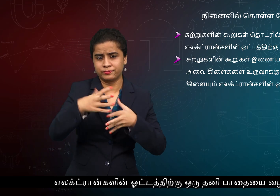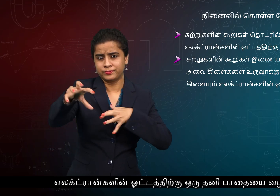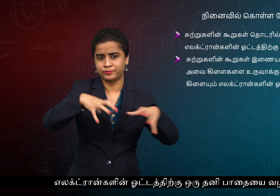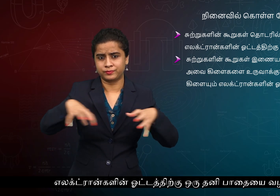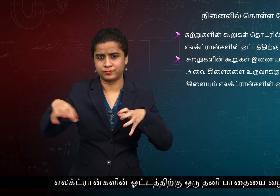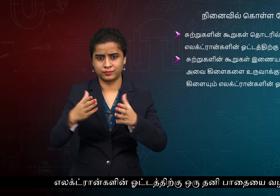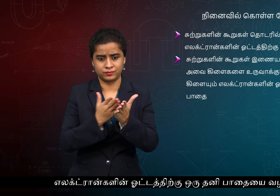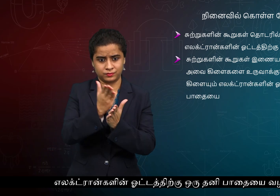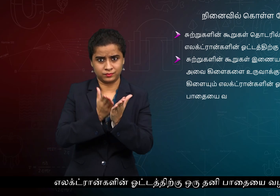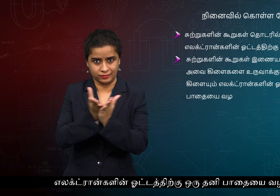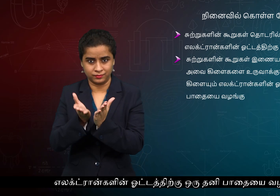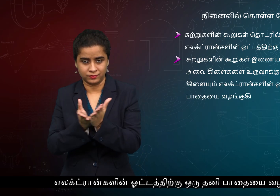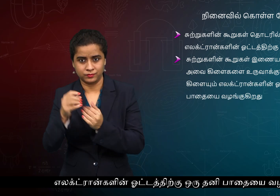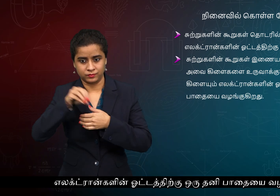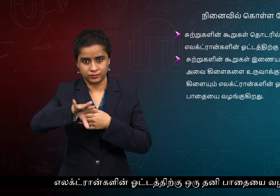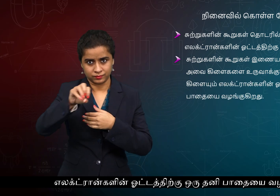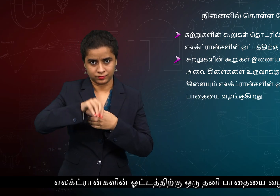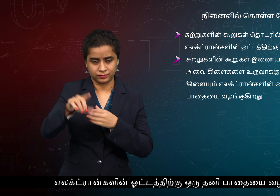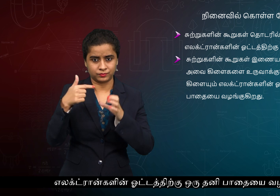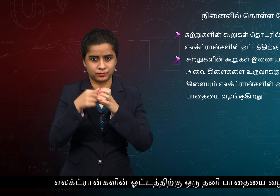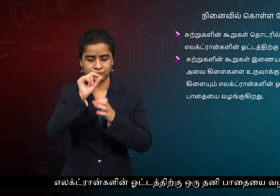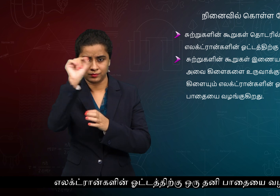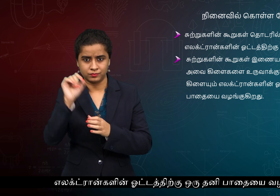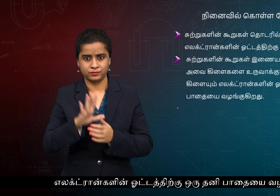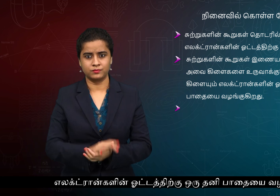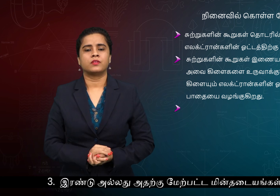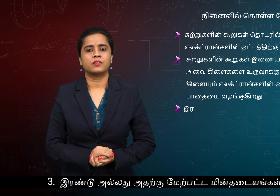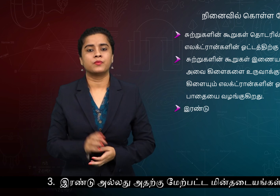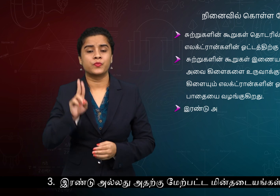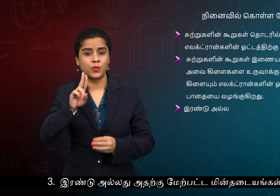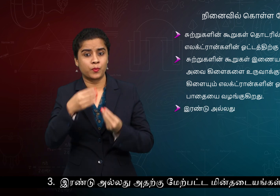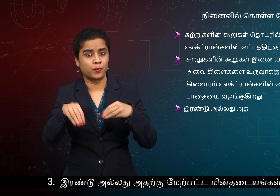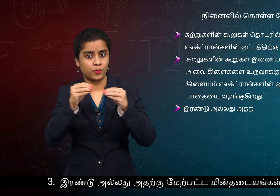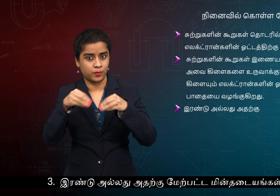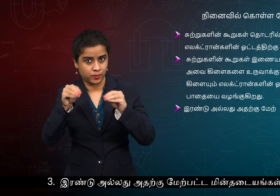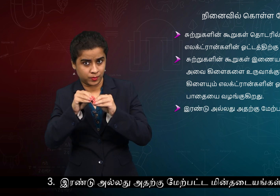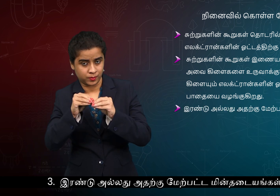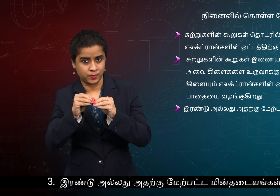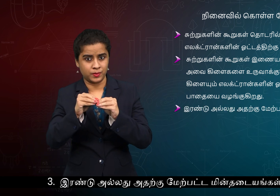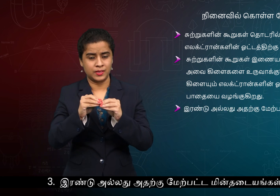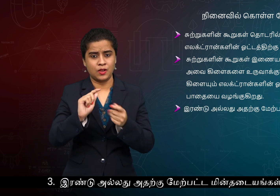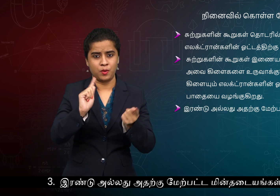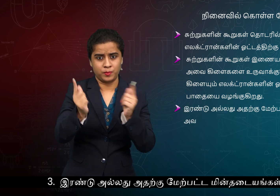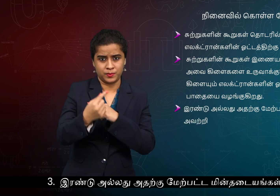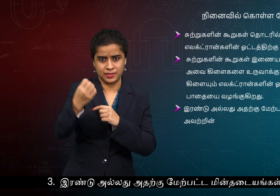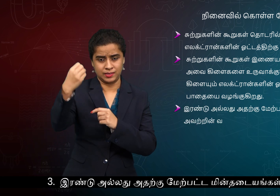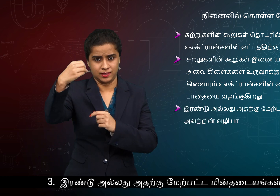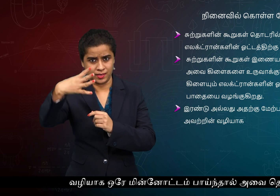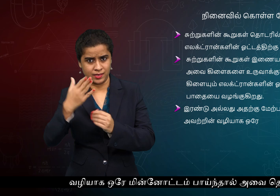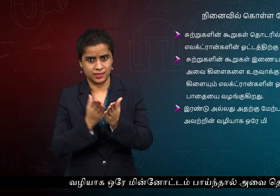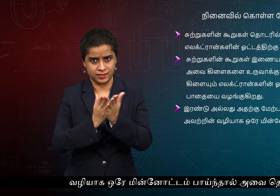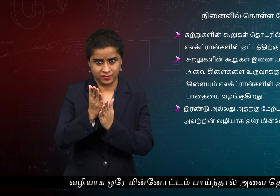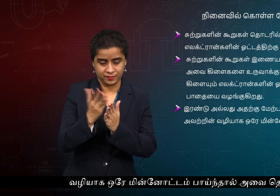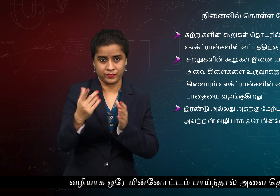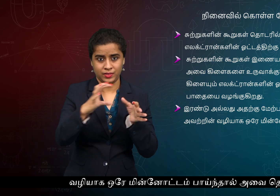எலக்ட்ரான்களின் ஓட்டத்திற்கு ஒரு தனி பாதையை வழங்குகிறது. 2 அல்லது அதற்கு மேற்பட்ட மின்தடையங்கள்